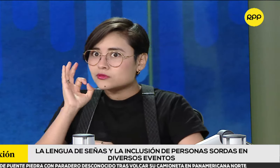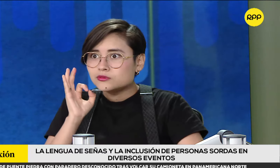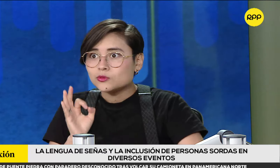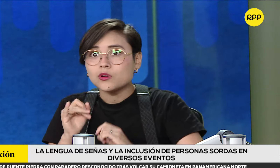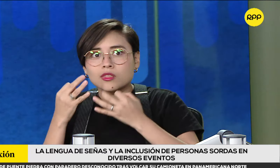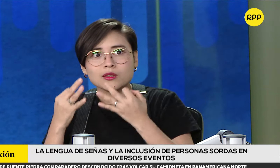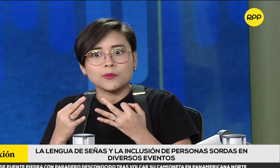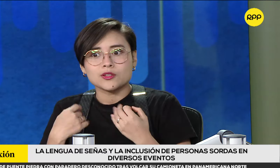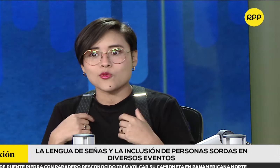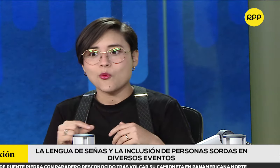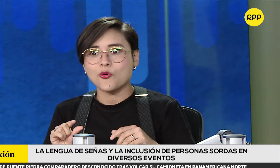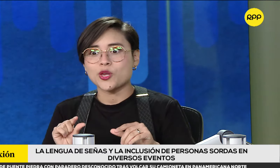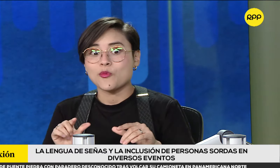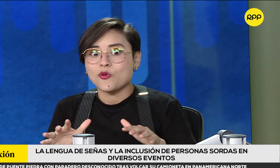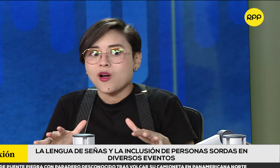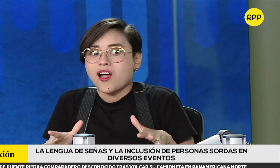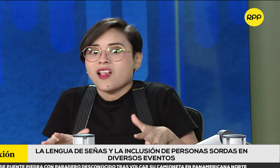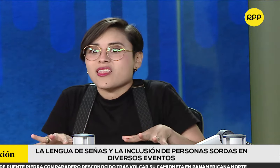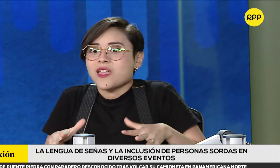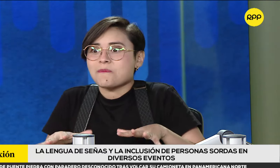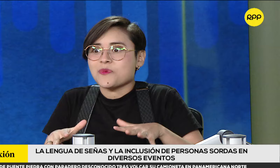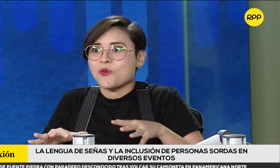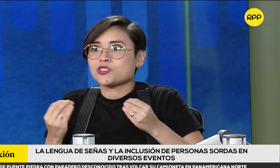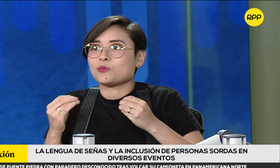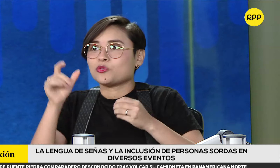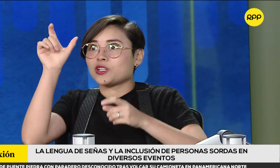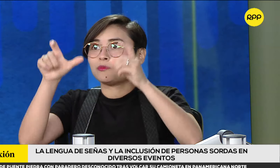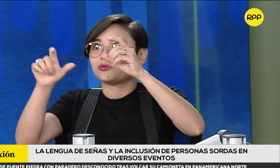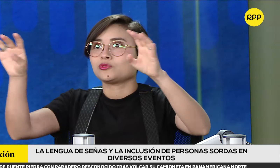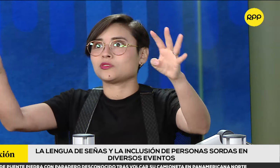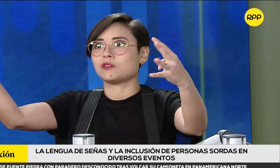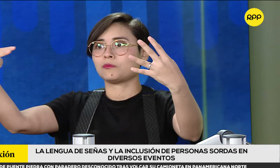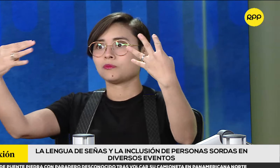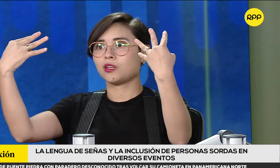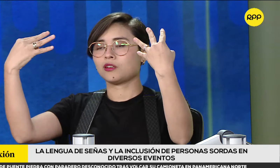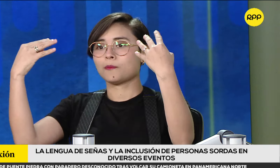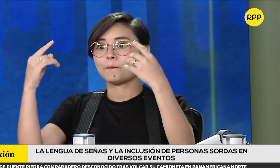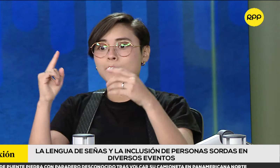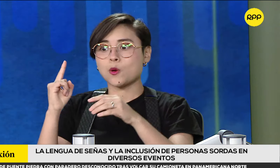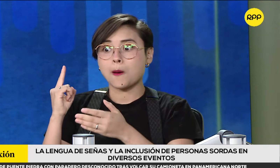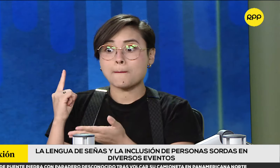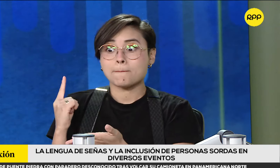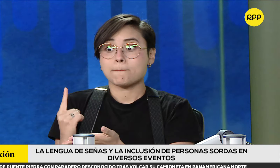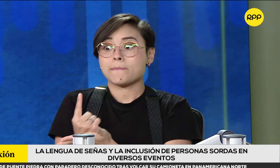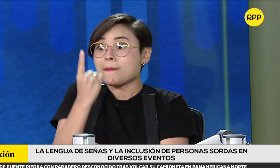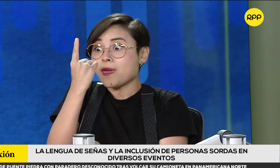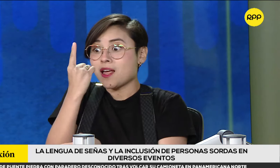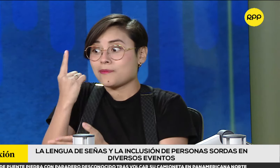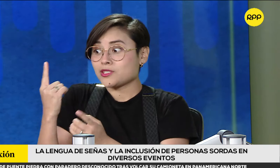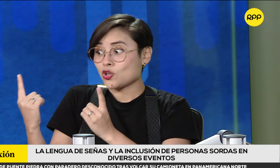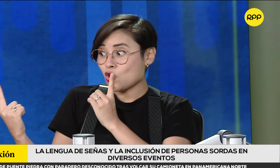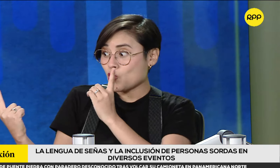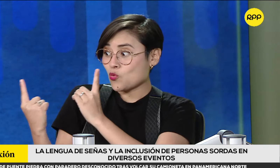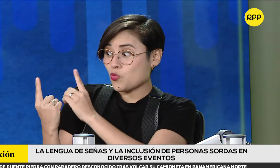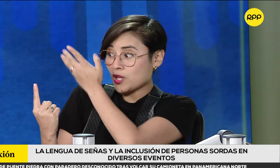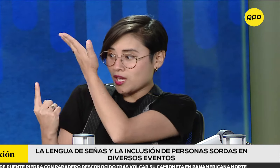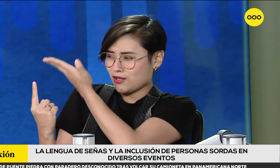es muy especial, es muy emotiva de él. Así que quiero que estés a mi lado. Bueno, yo me puse muy nerviosa, más que de costumbre, porque era la primera vez